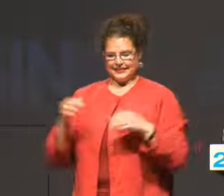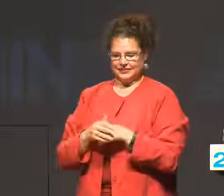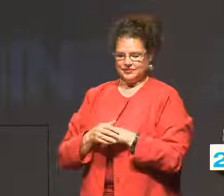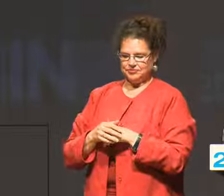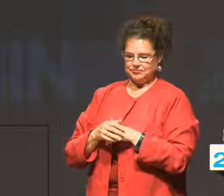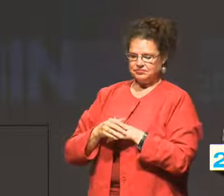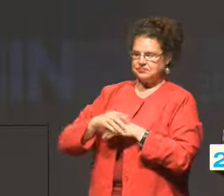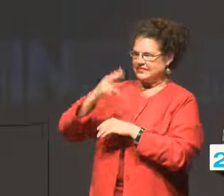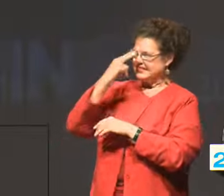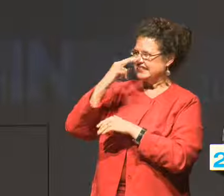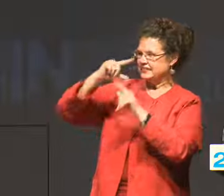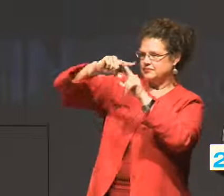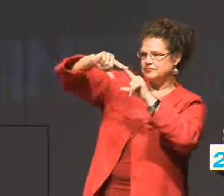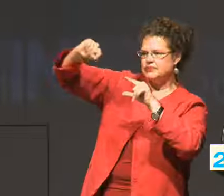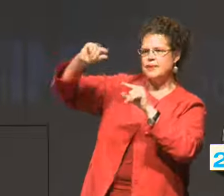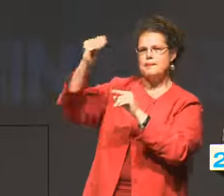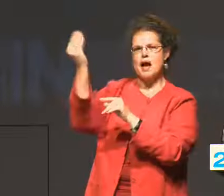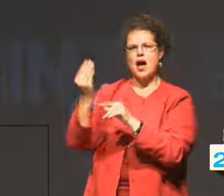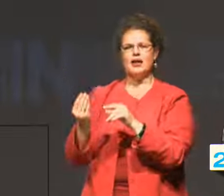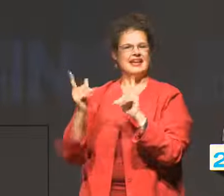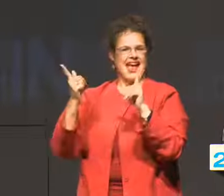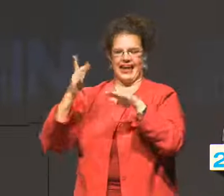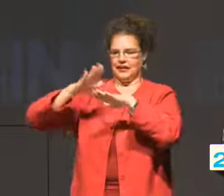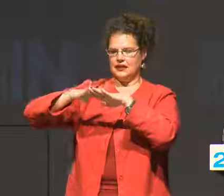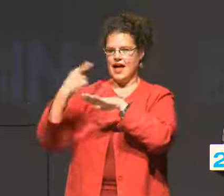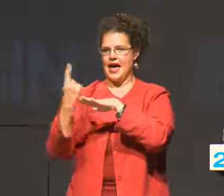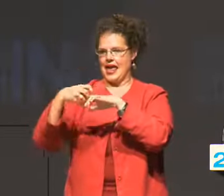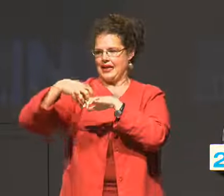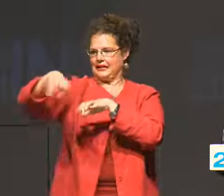Wie versteht sich das, wie fühlt sich das an?